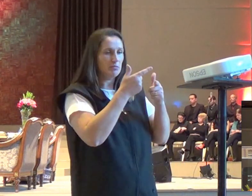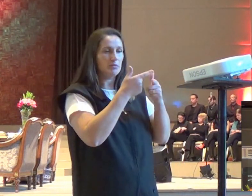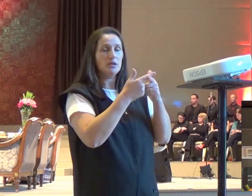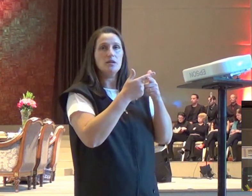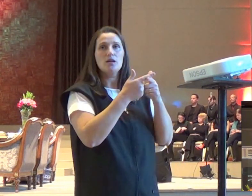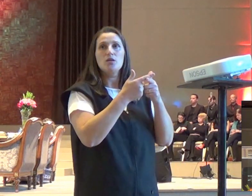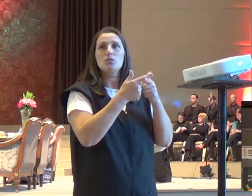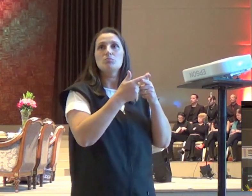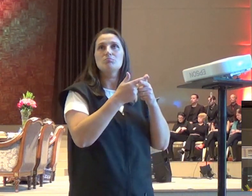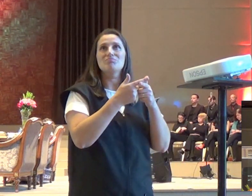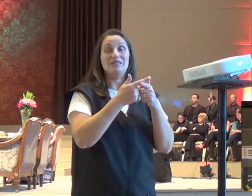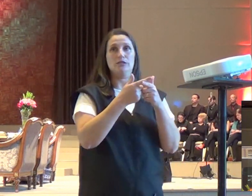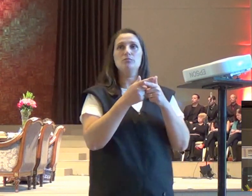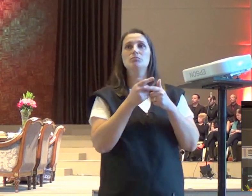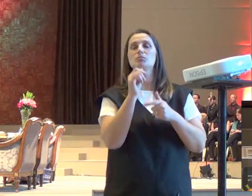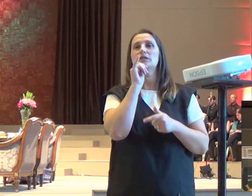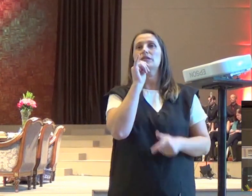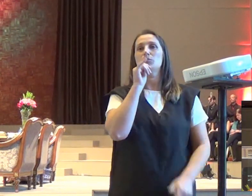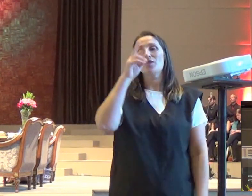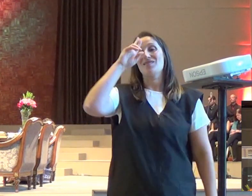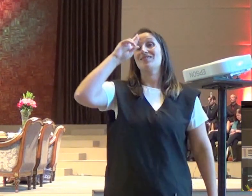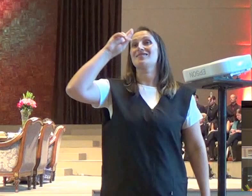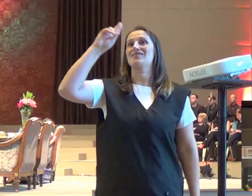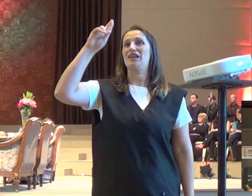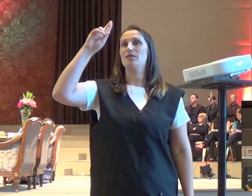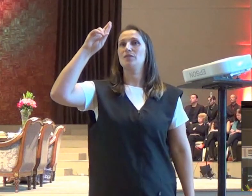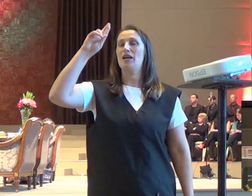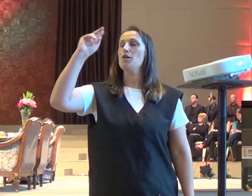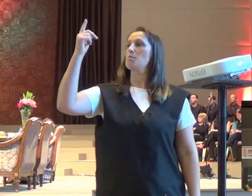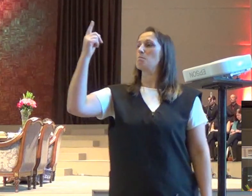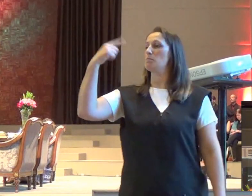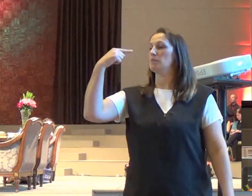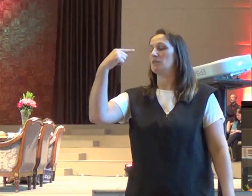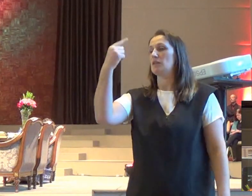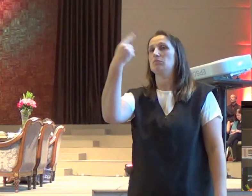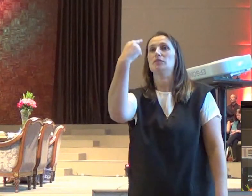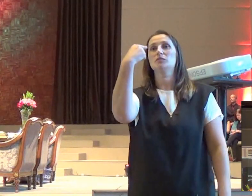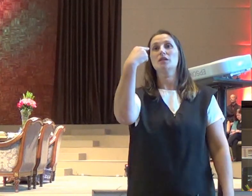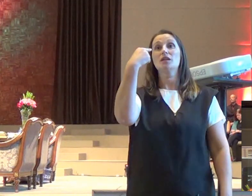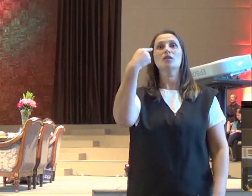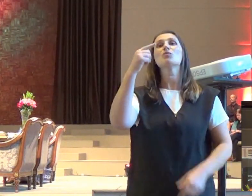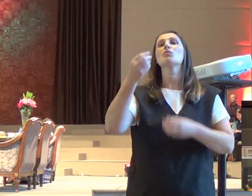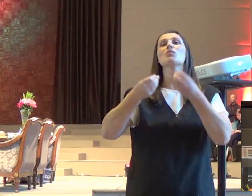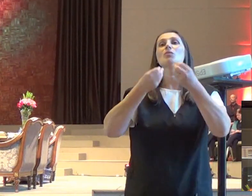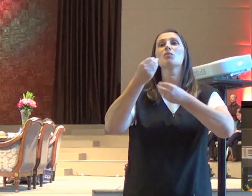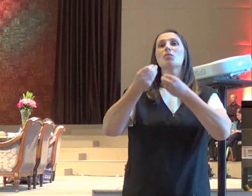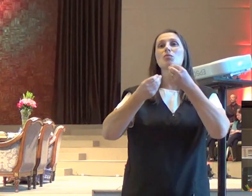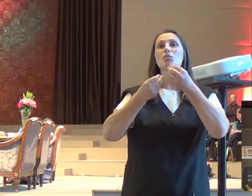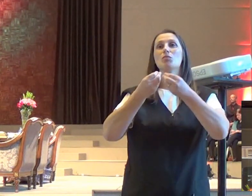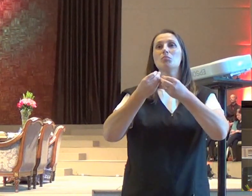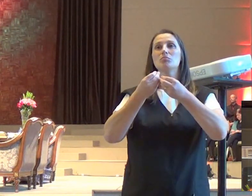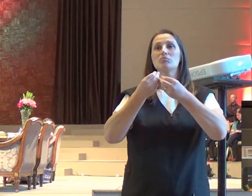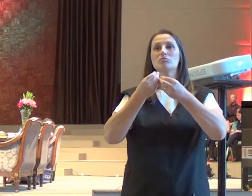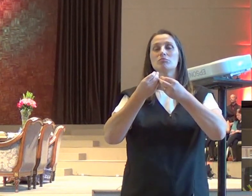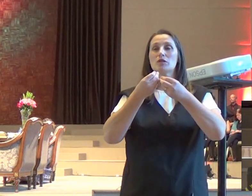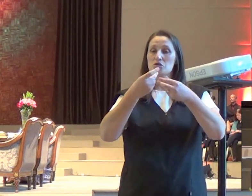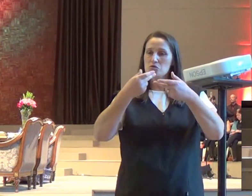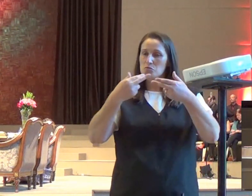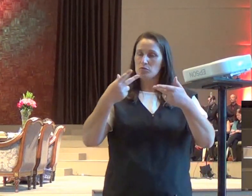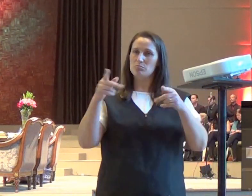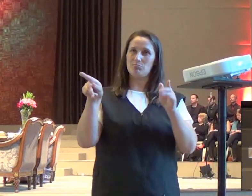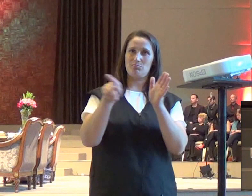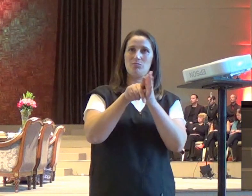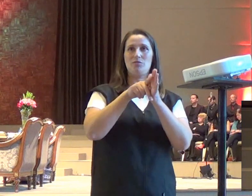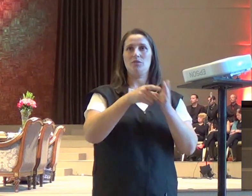um chefe dentro lá do mercado de trabalho, a como enfrentar as frustrações da